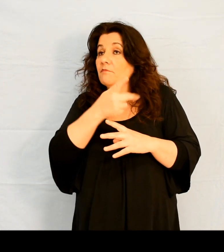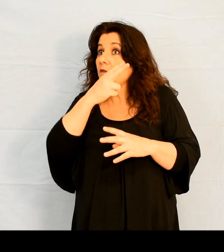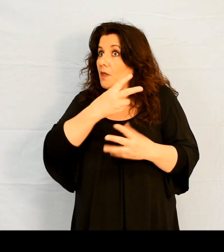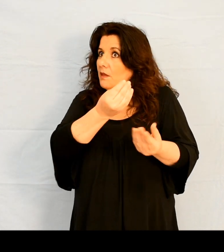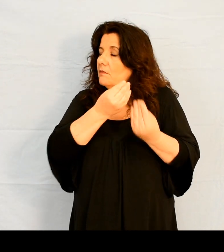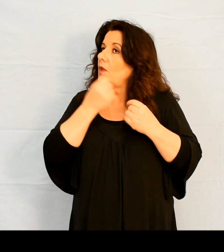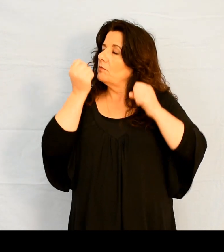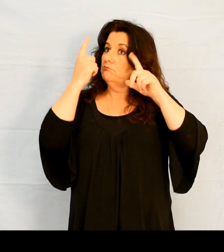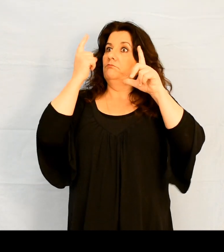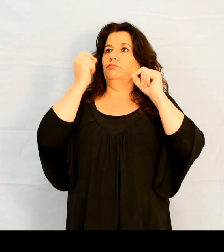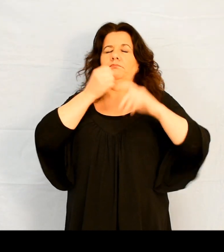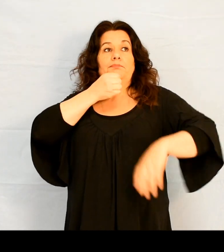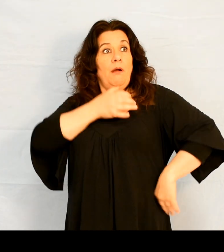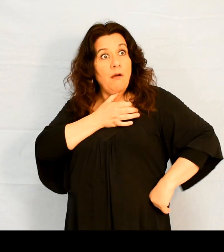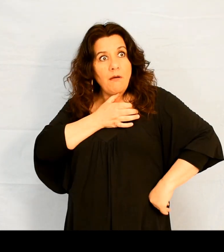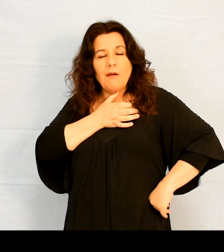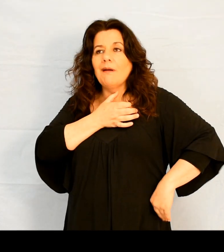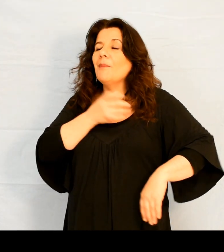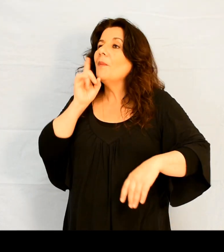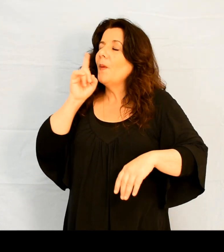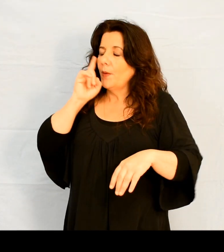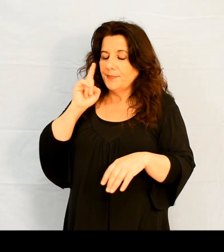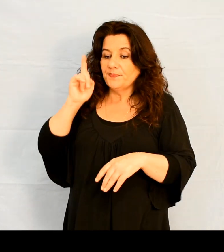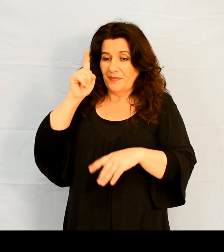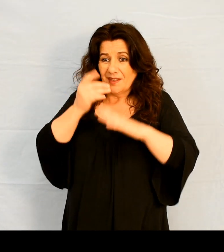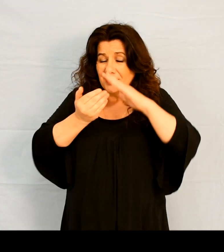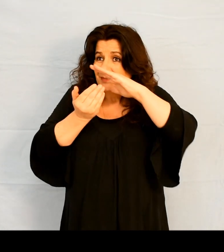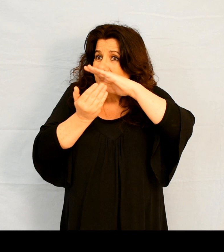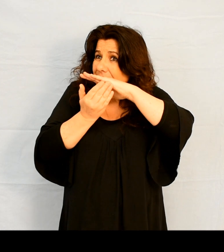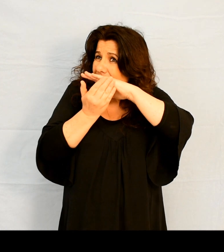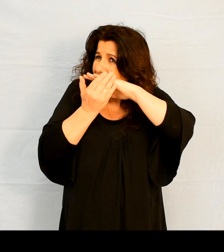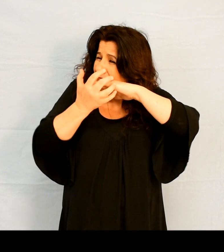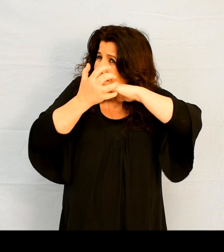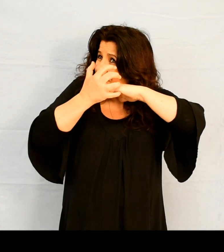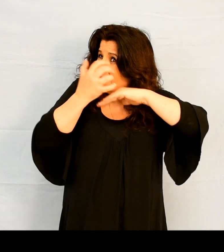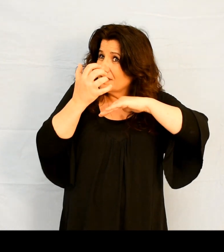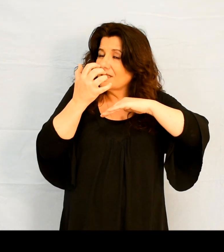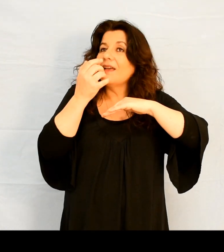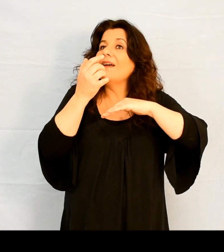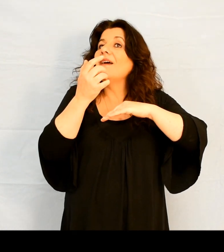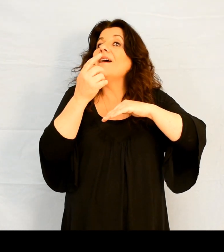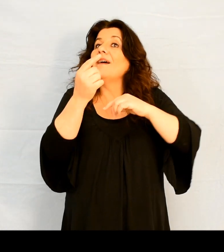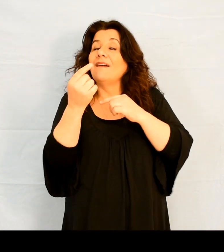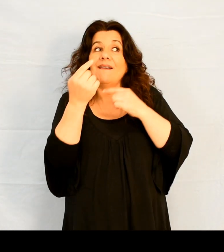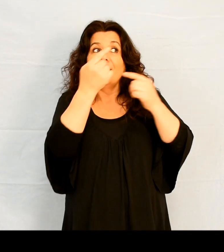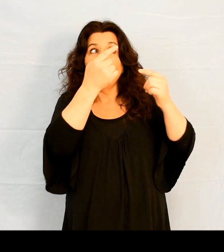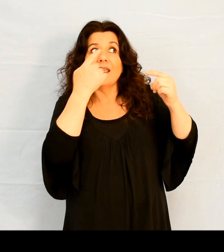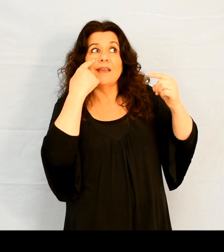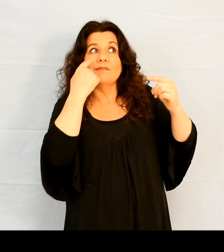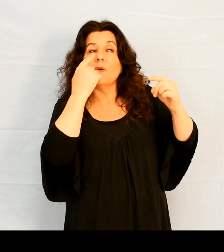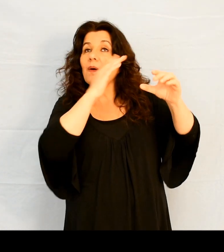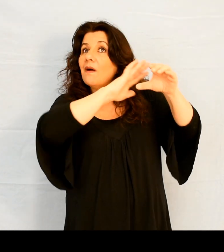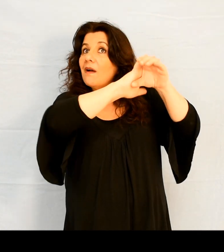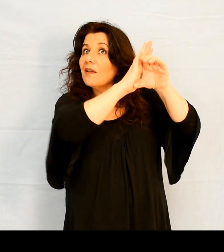Quand dès l'aurore, elles sont allées au tombeau, elles n'ont pas trouvé son corps, elles sont venues nous dire qu'elles